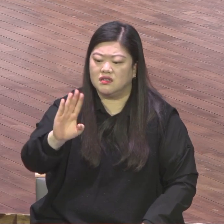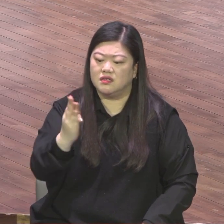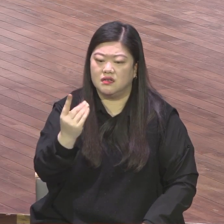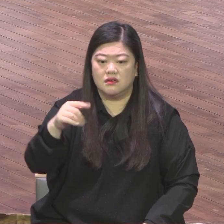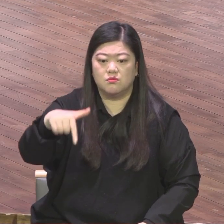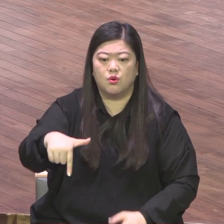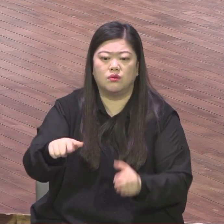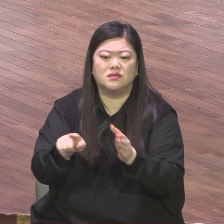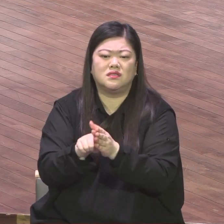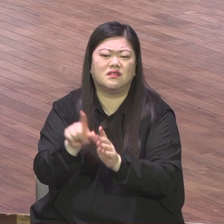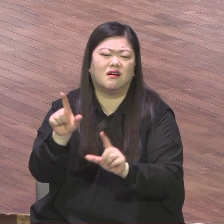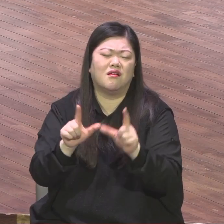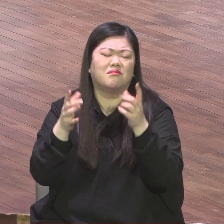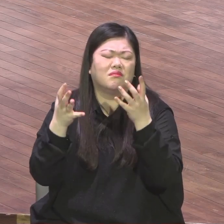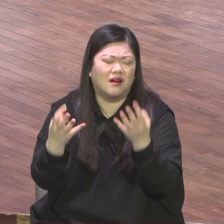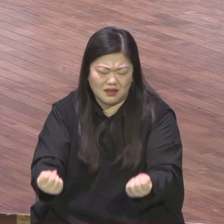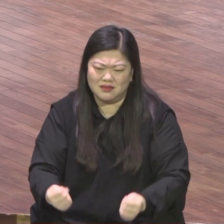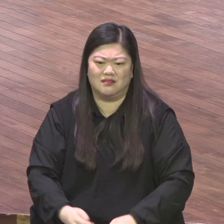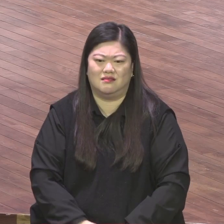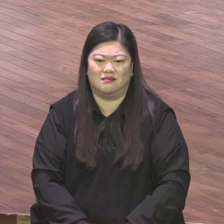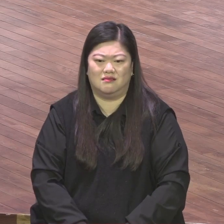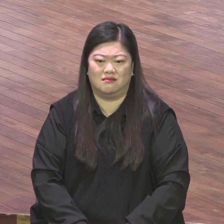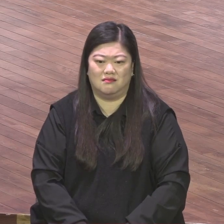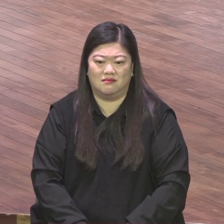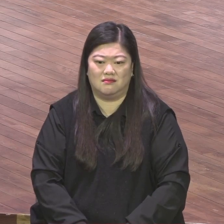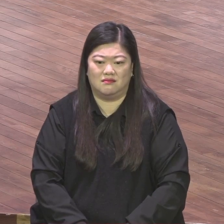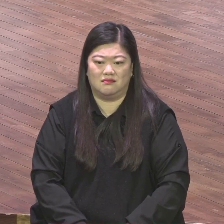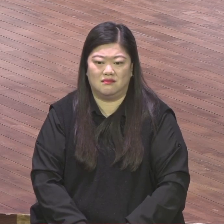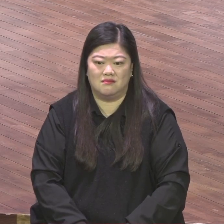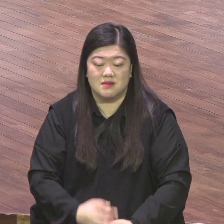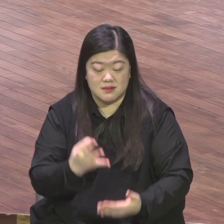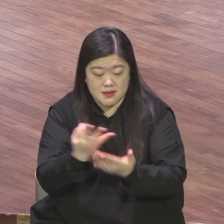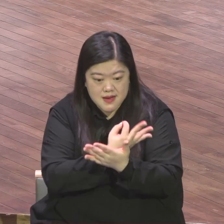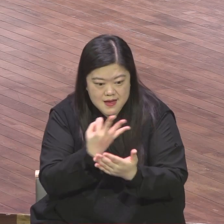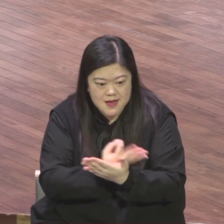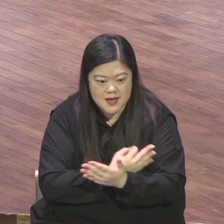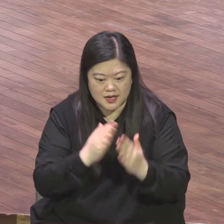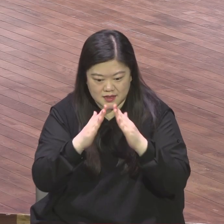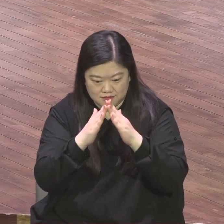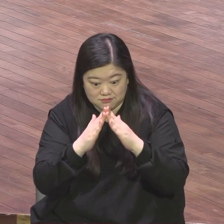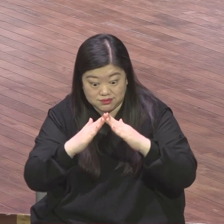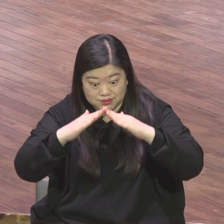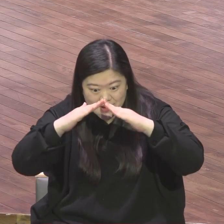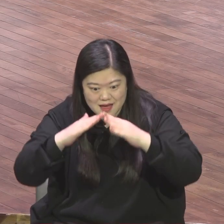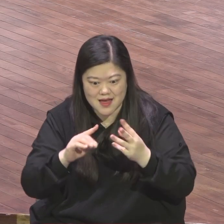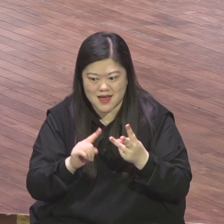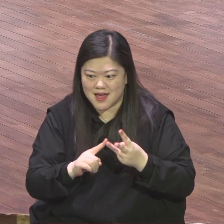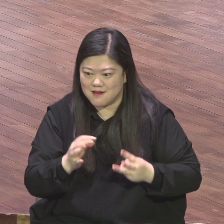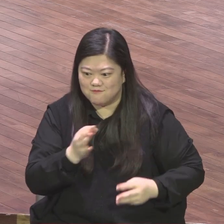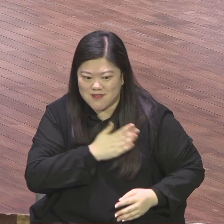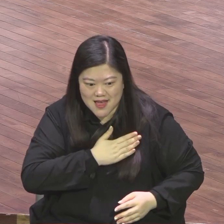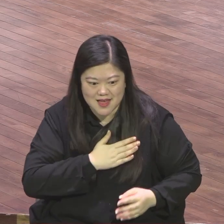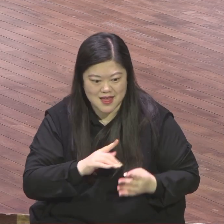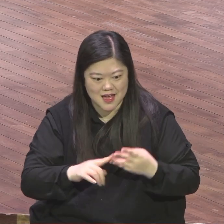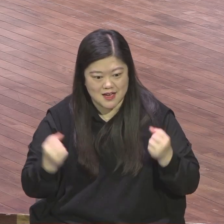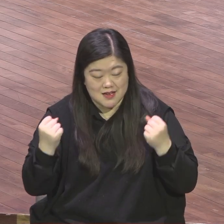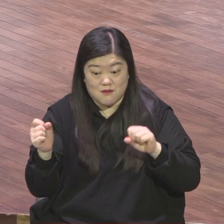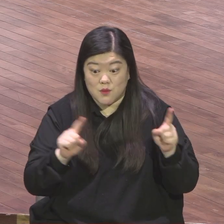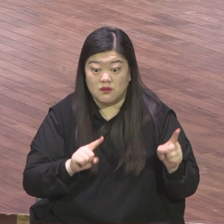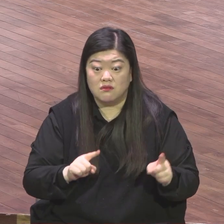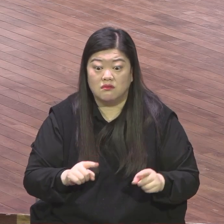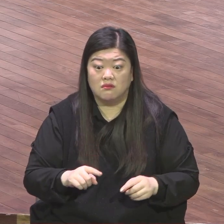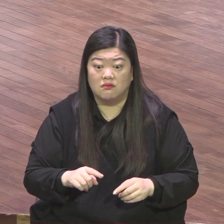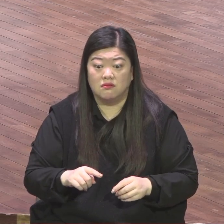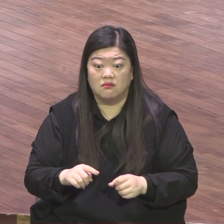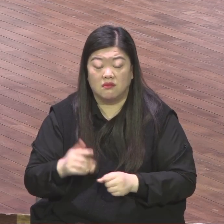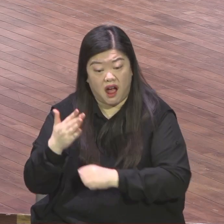하나님과 아무 상관없는 기도고 아무 상관없는 믿음이에요. 성경적 믿음 신앙생활 아니에요 그거. 자,